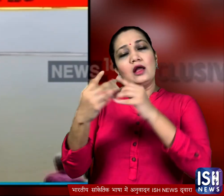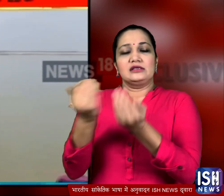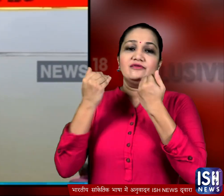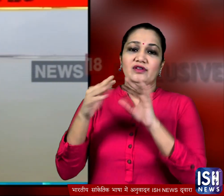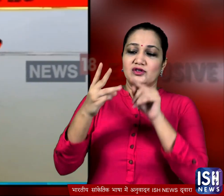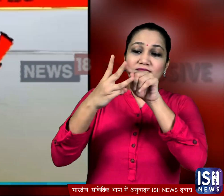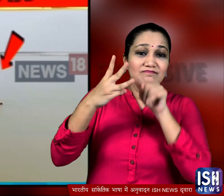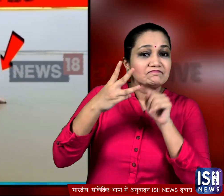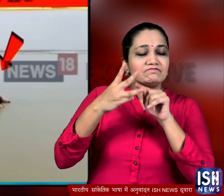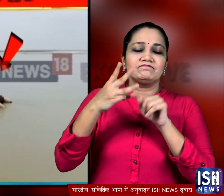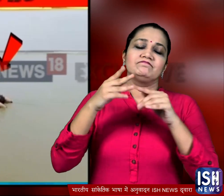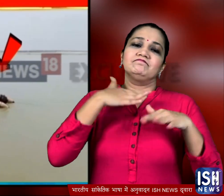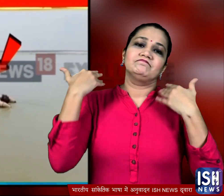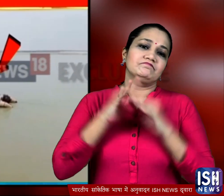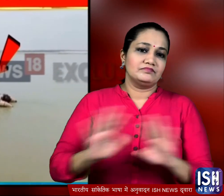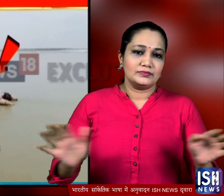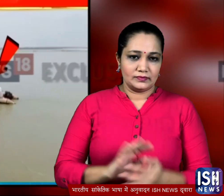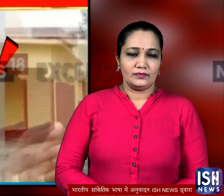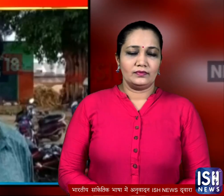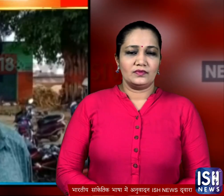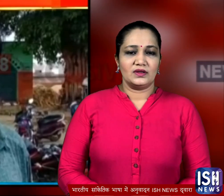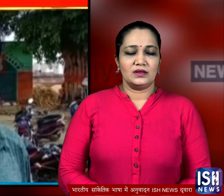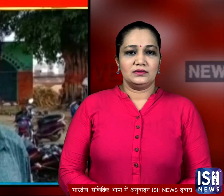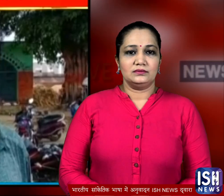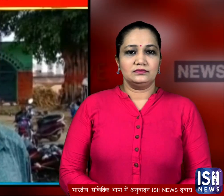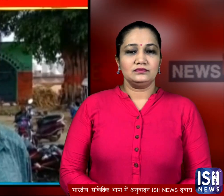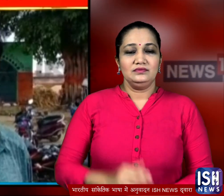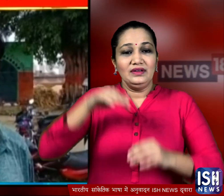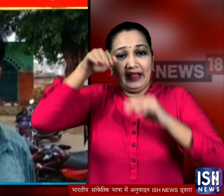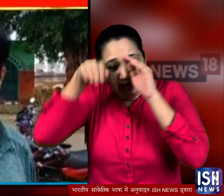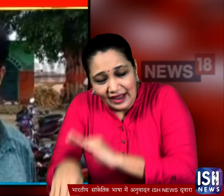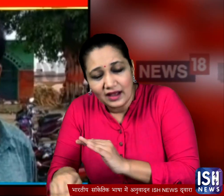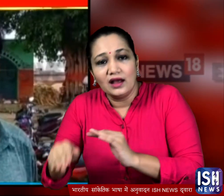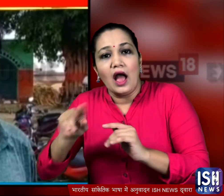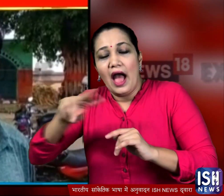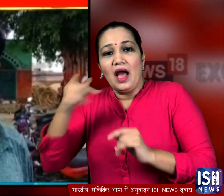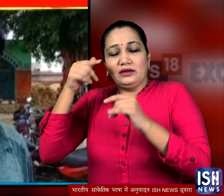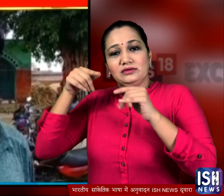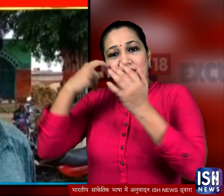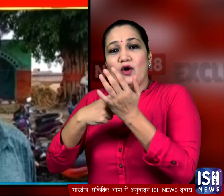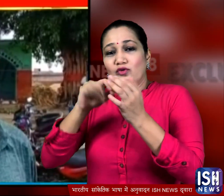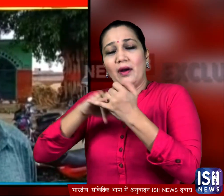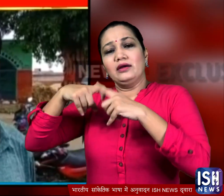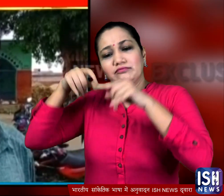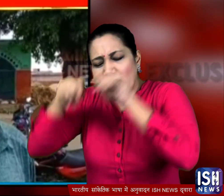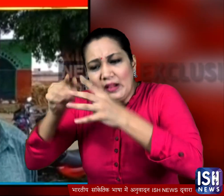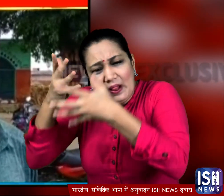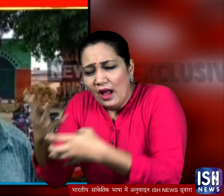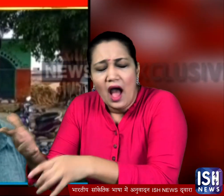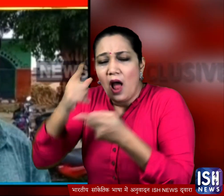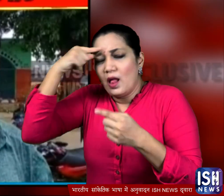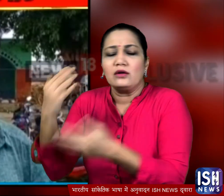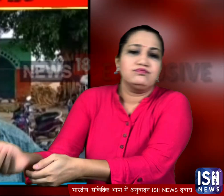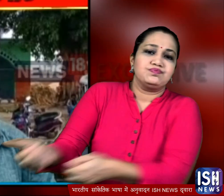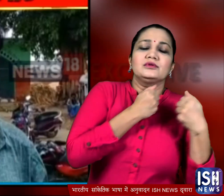तो बचा लिया गया, लेकिन 2 लड़के जिंदा वापस नहीं आ पाए। दो तो डूब गया था ना, उसी को बचाने के लिए राहुल कुमार कूदा, वो भी डूबने जा रहा था, उसको